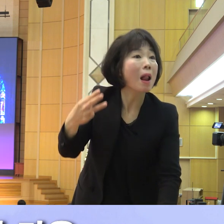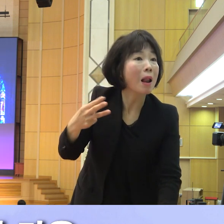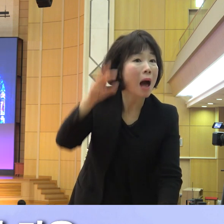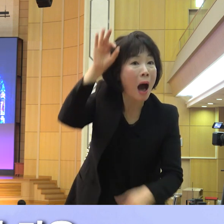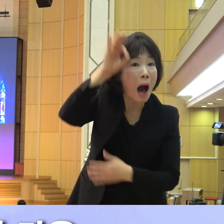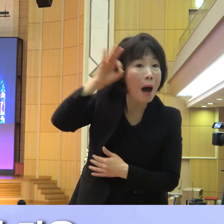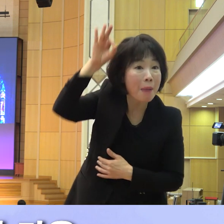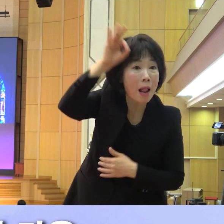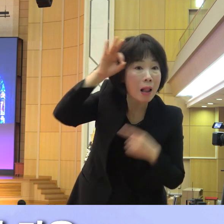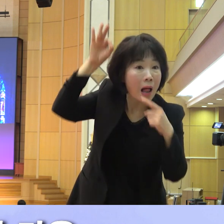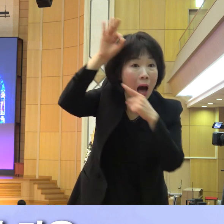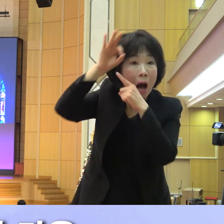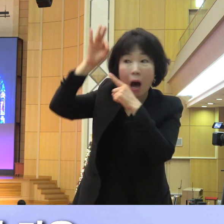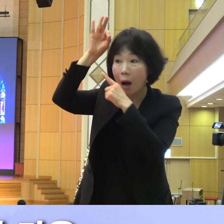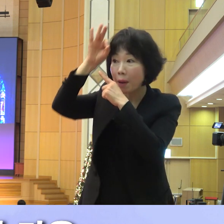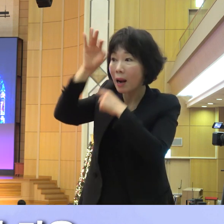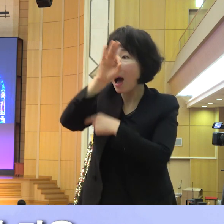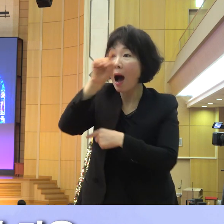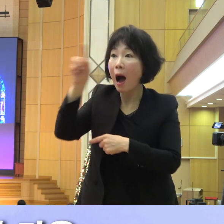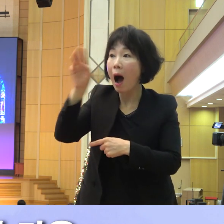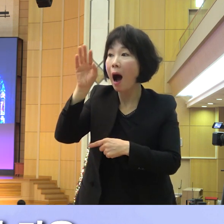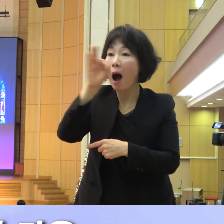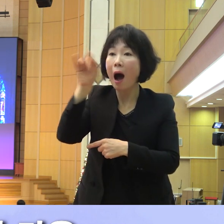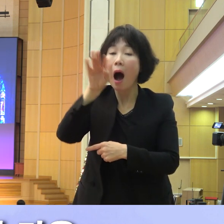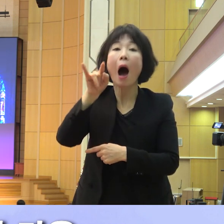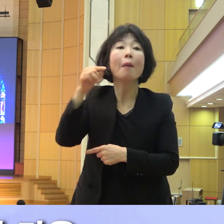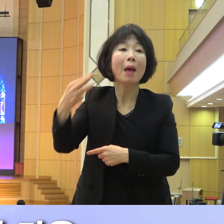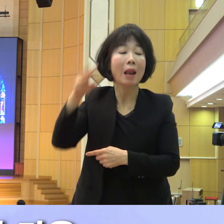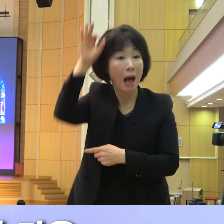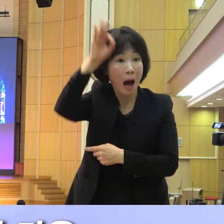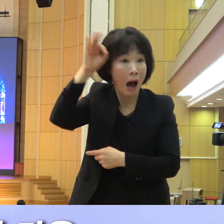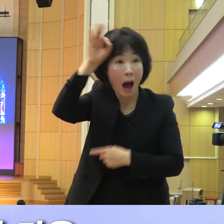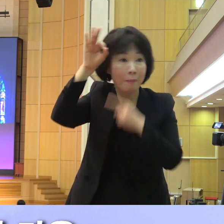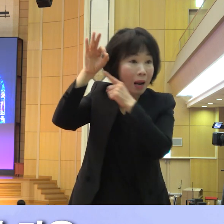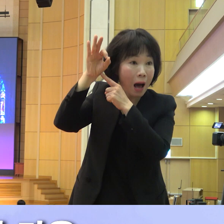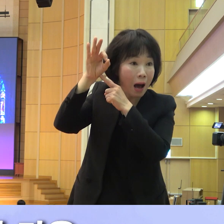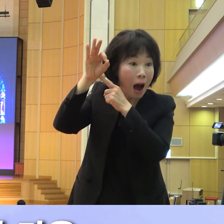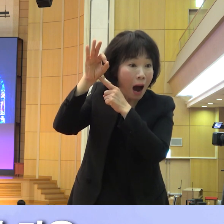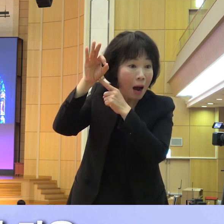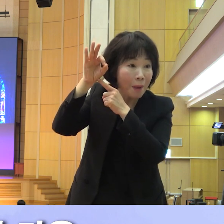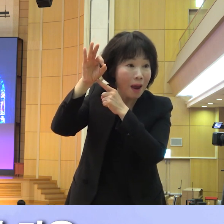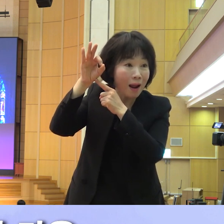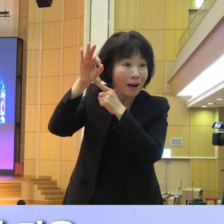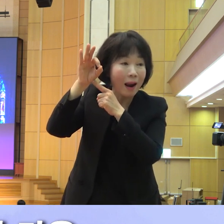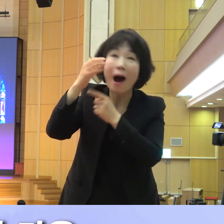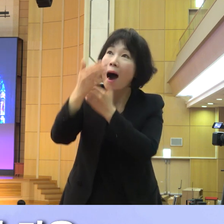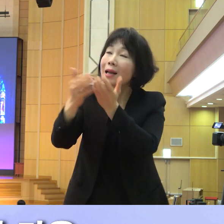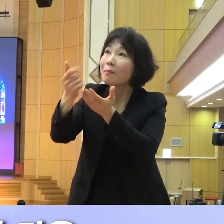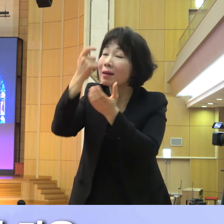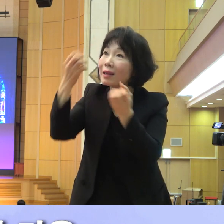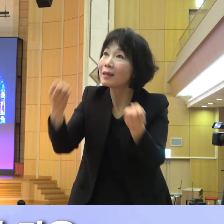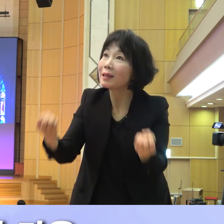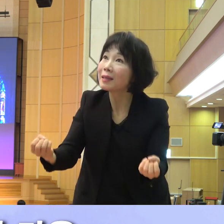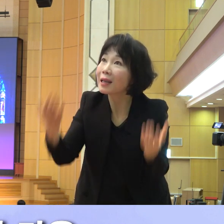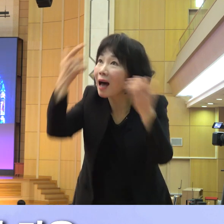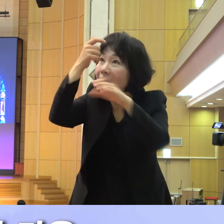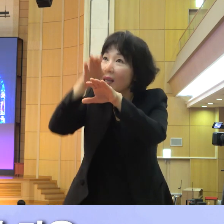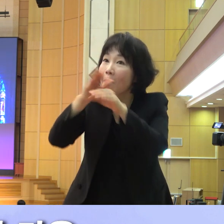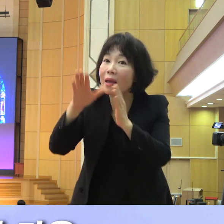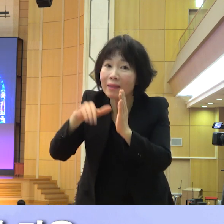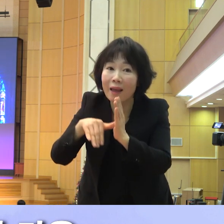믿음으로 가인보다 더 나은 제사를 드린 것은 그가 드린 예물로 말미암아 의롭다는 증거를 받은 것입니다.